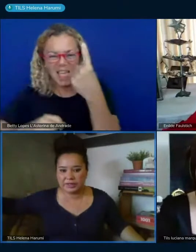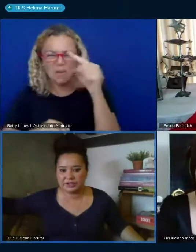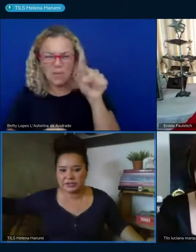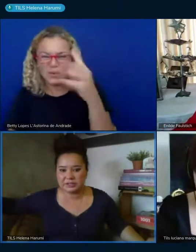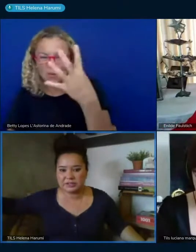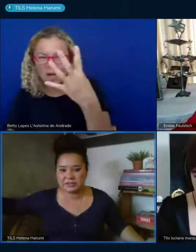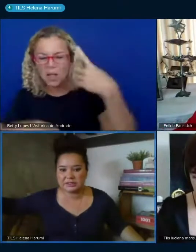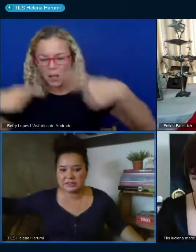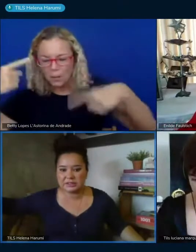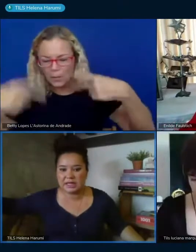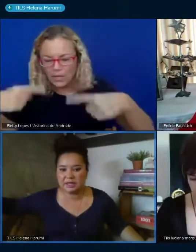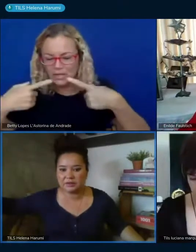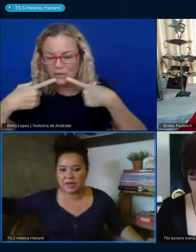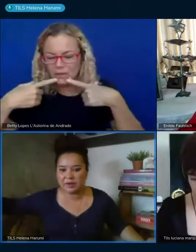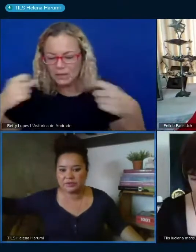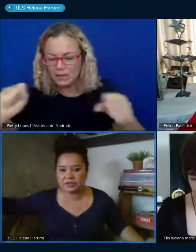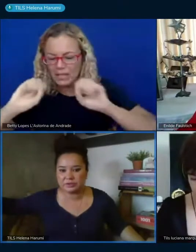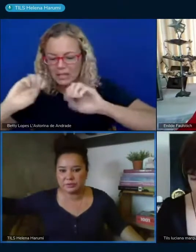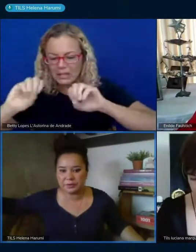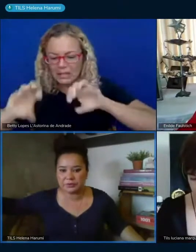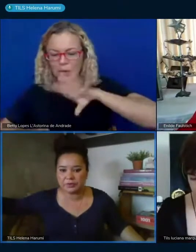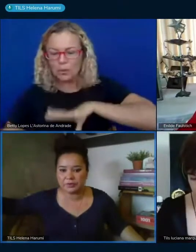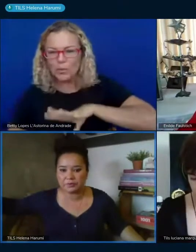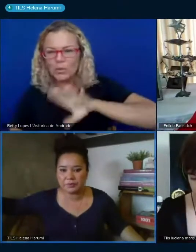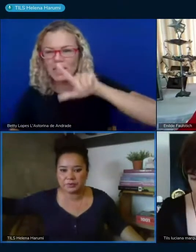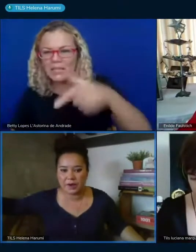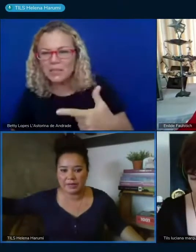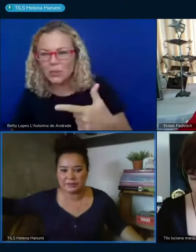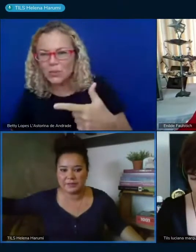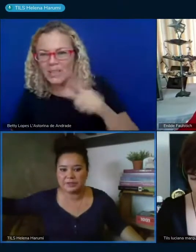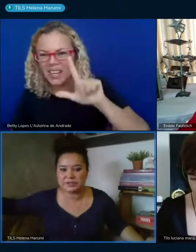políticas linguísticas, né? É o título do ponto